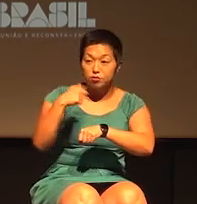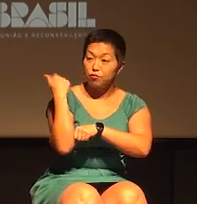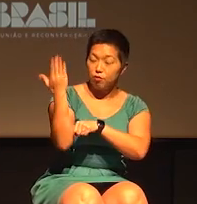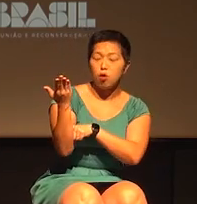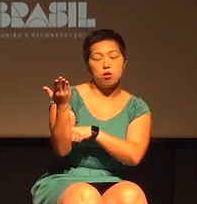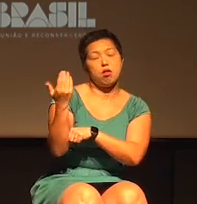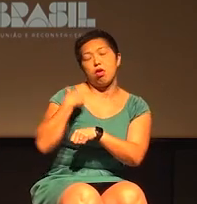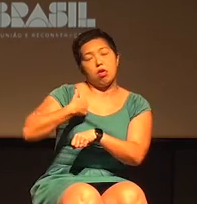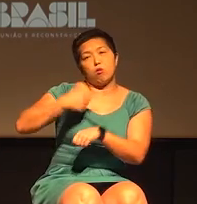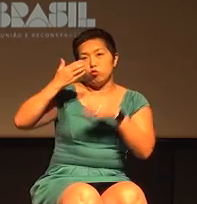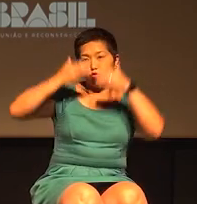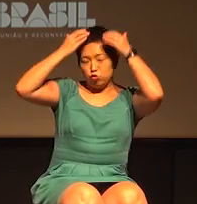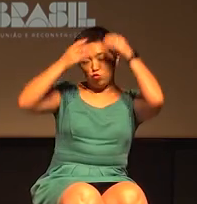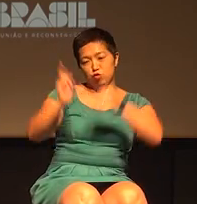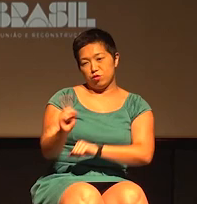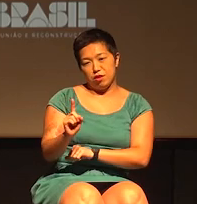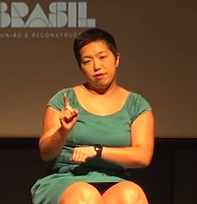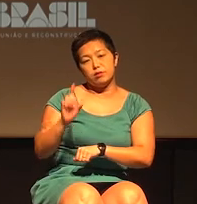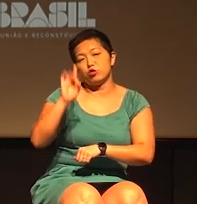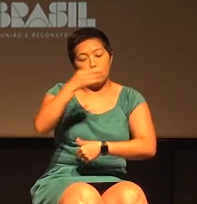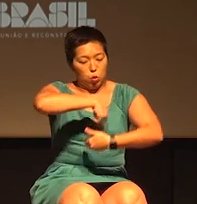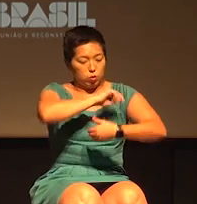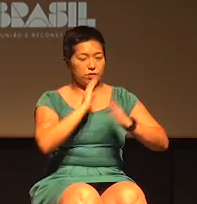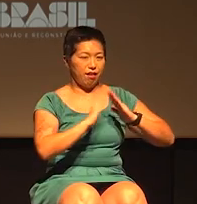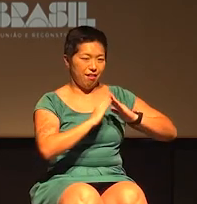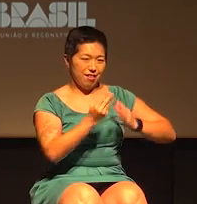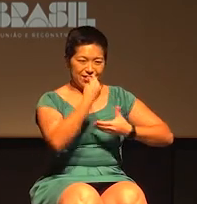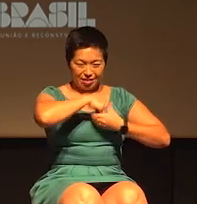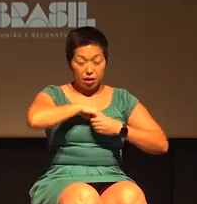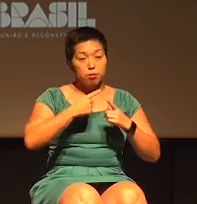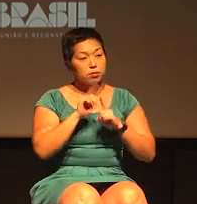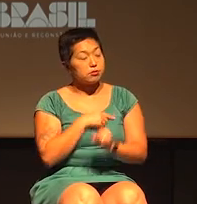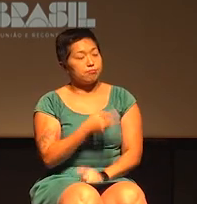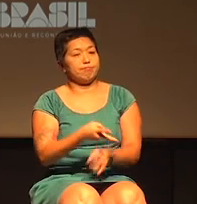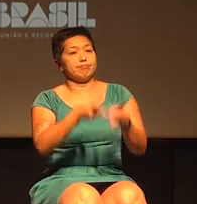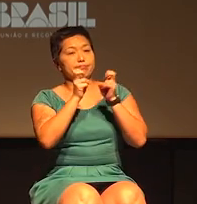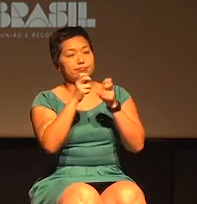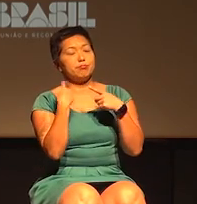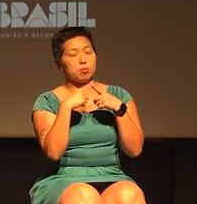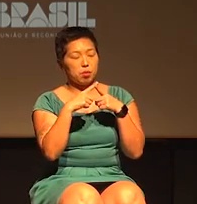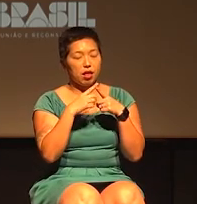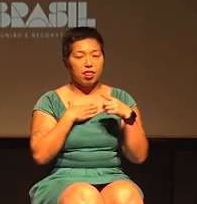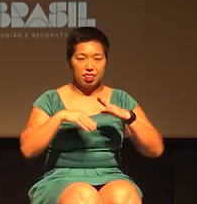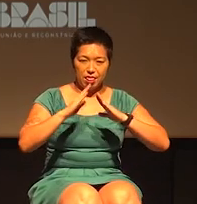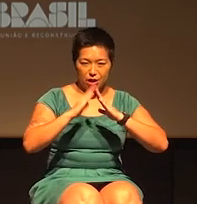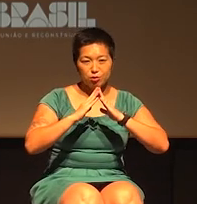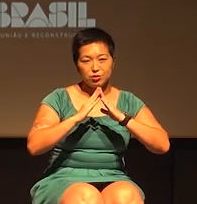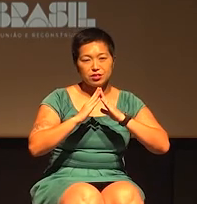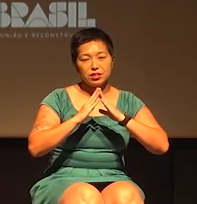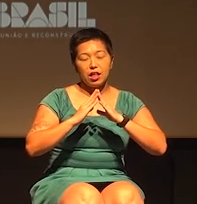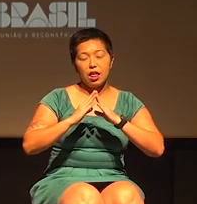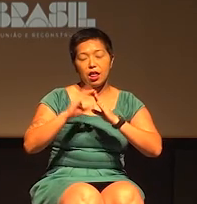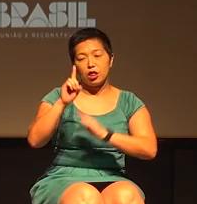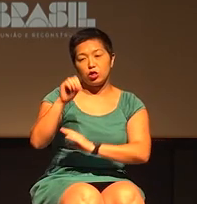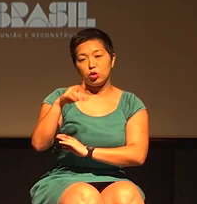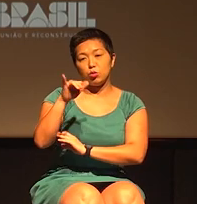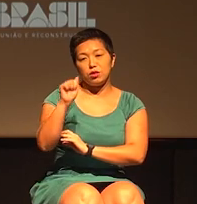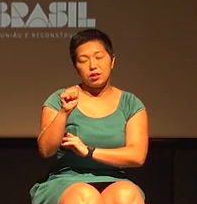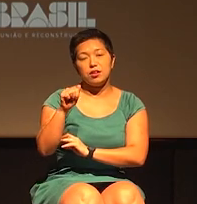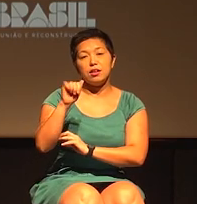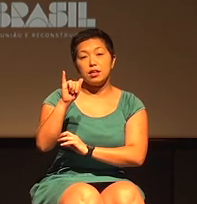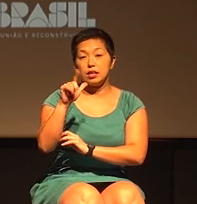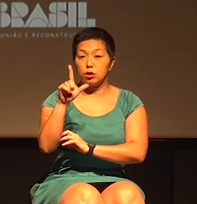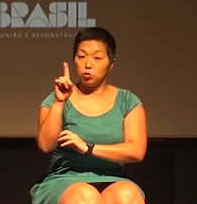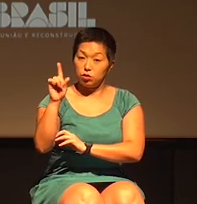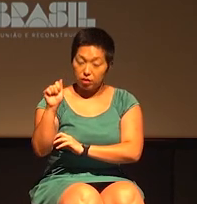não porque eu não sou chefe não né só cozinho pra minha casa mesmo mas eu me identifiquei porque lá na cozinha daa Ilda a gente tem uma cozinha da a cozinha da nailda a nossa